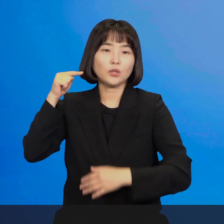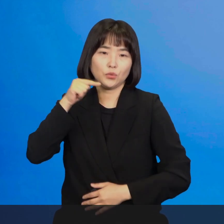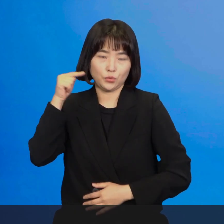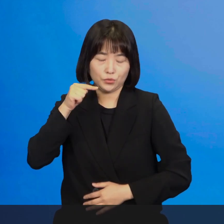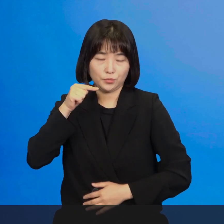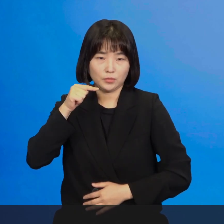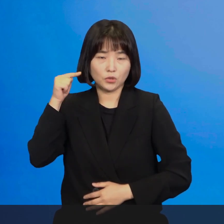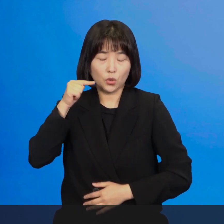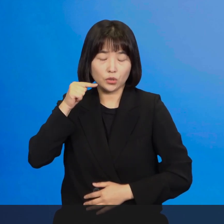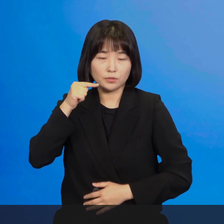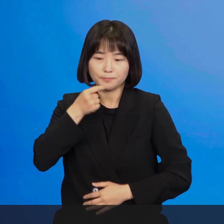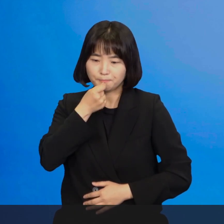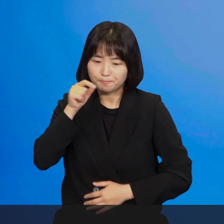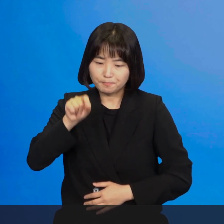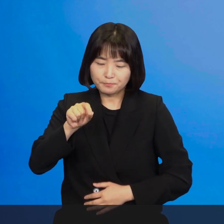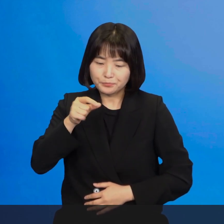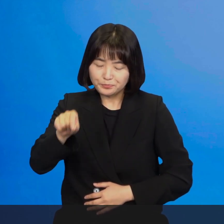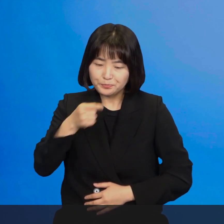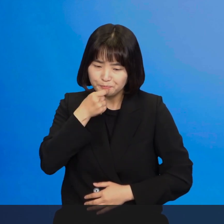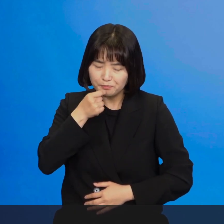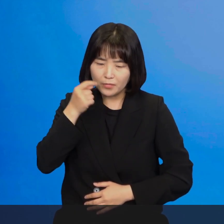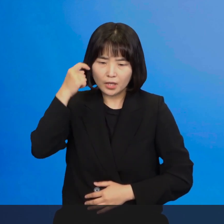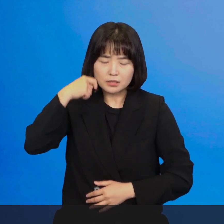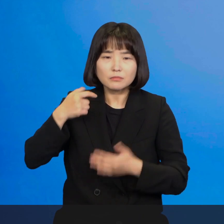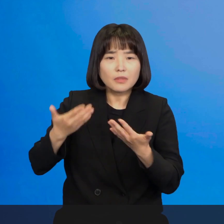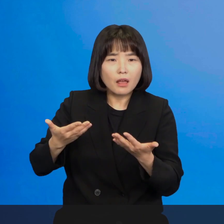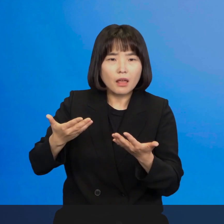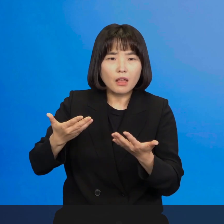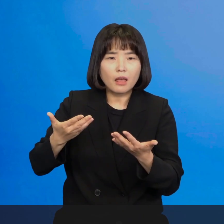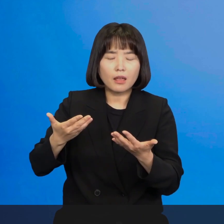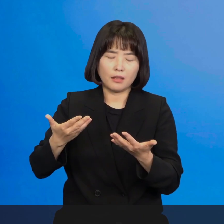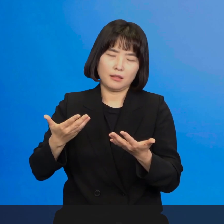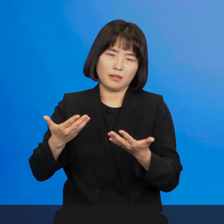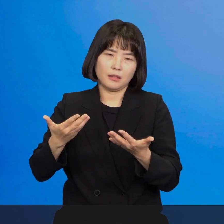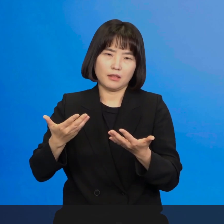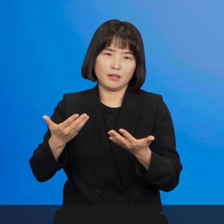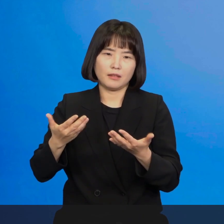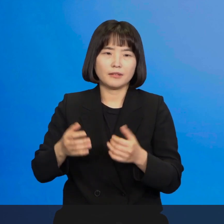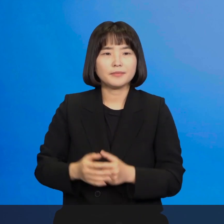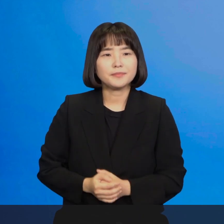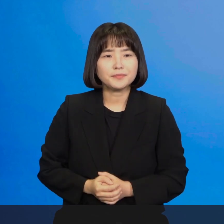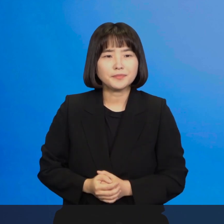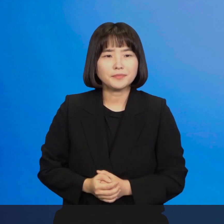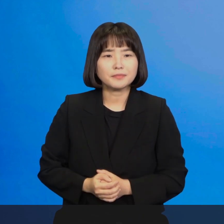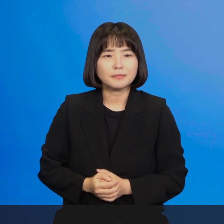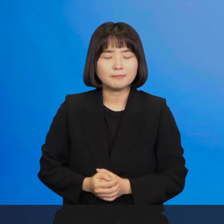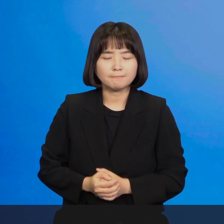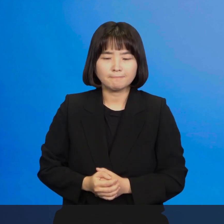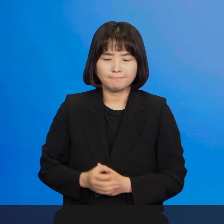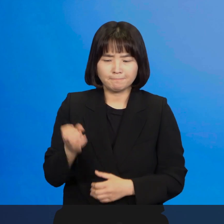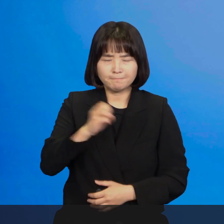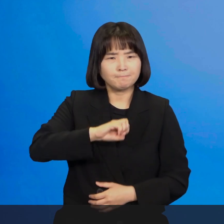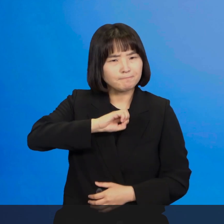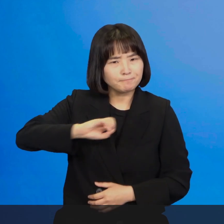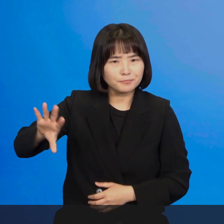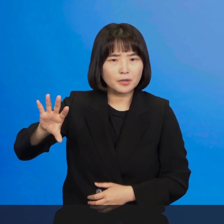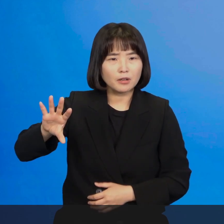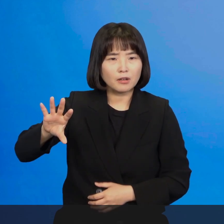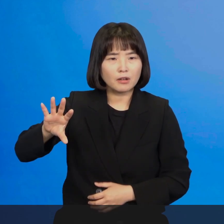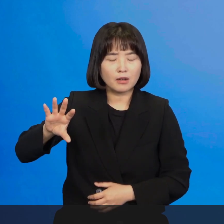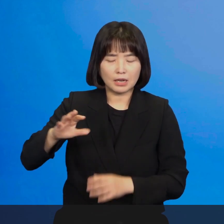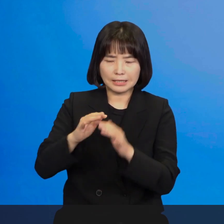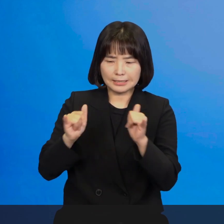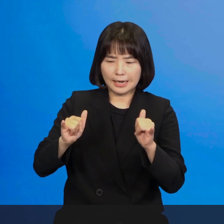소금이다. 소금이 짠맛을 잃으면 무엇으로 그 짠맛을 되찾게 하겠느냐? 짠맛을 잃은